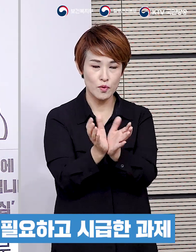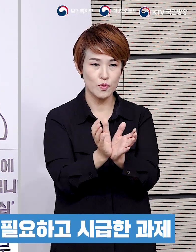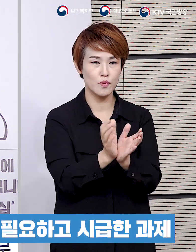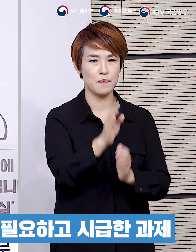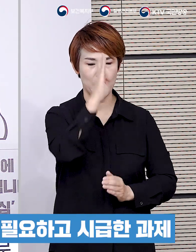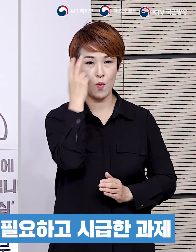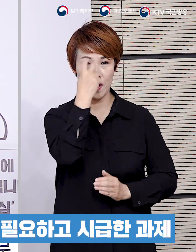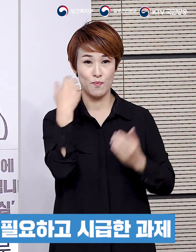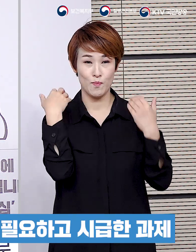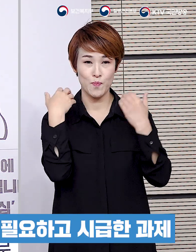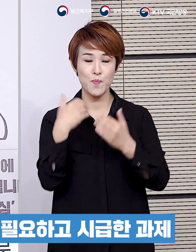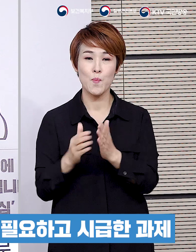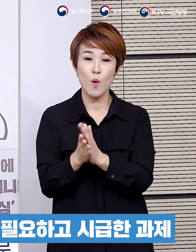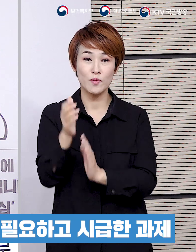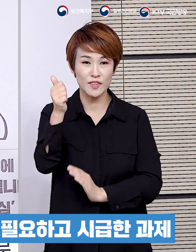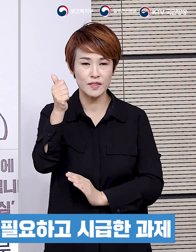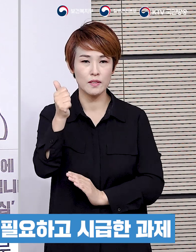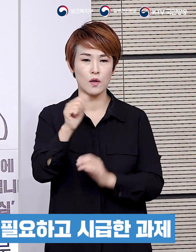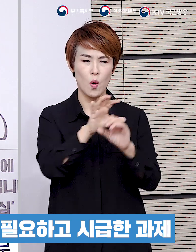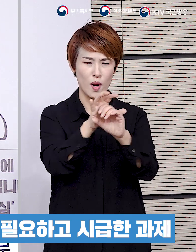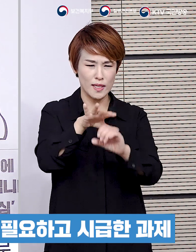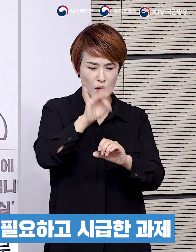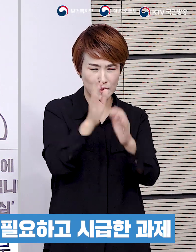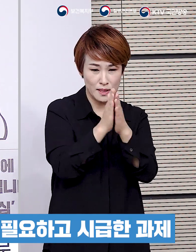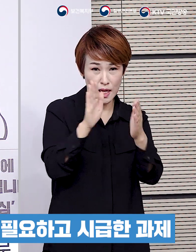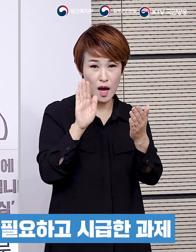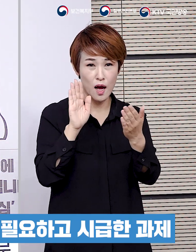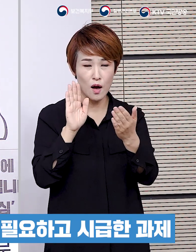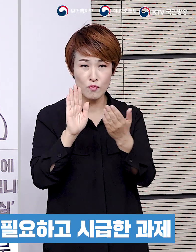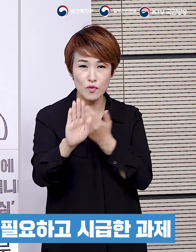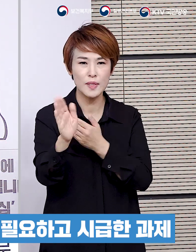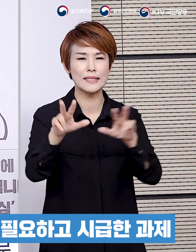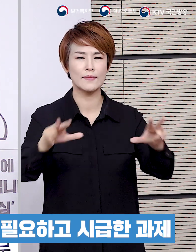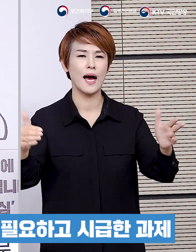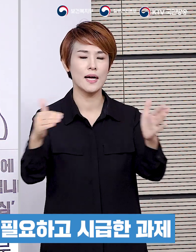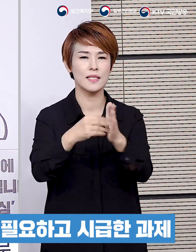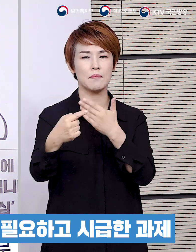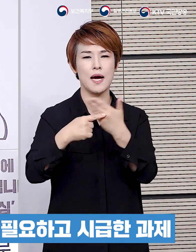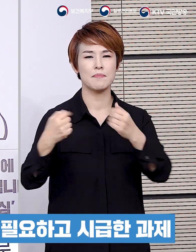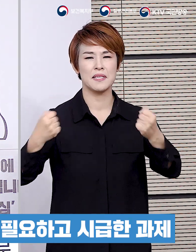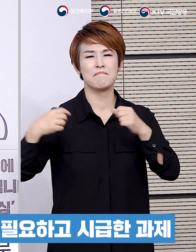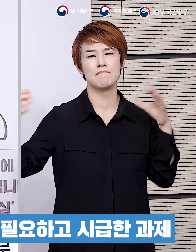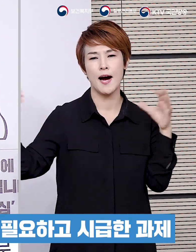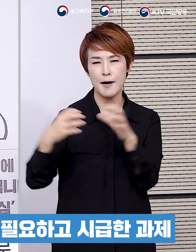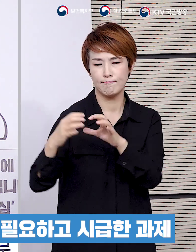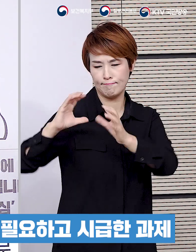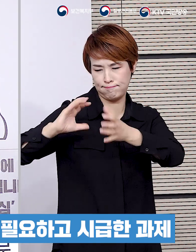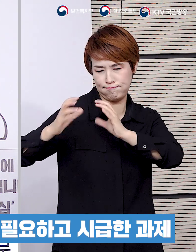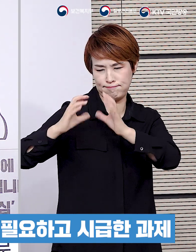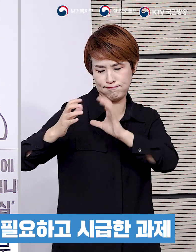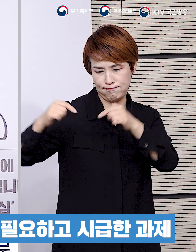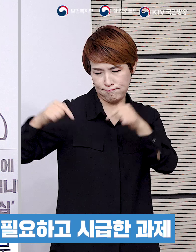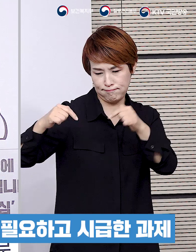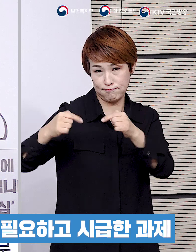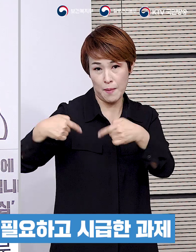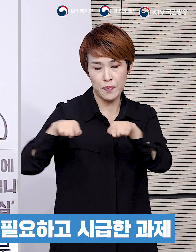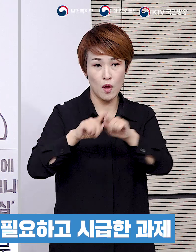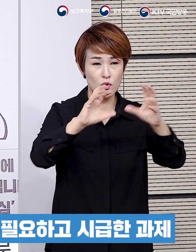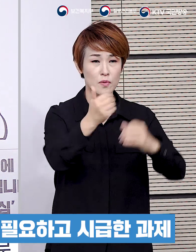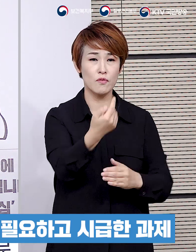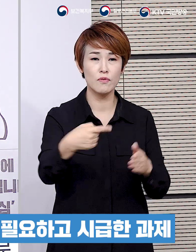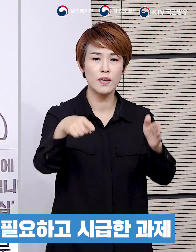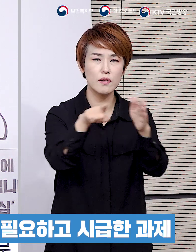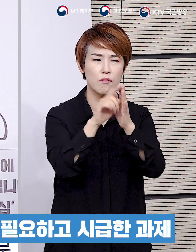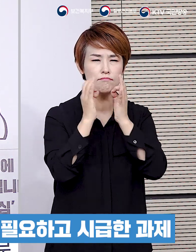보건복지부와 질병관리본부는 코로나19 유행 초기부터 지금까지 한마음으로 긴밀하게 협력하며 국민을